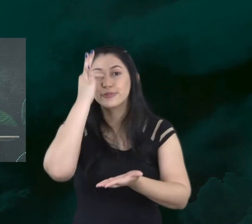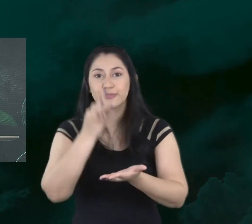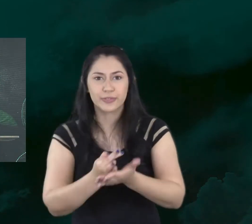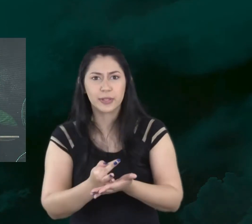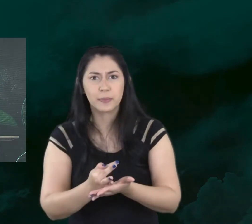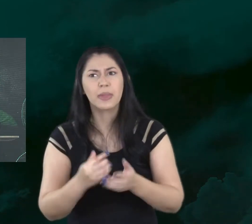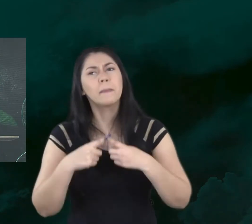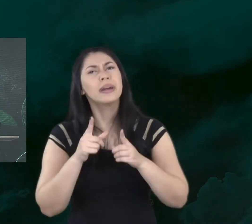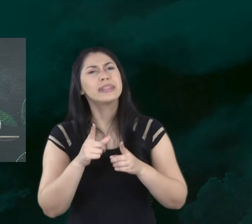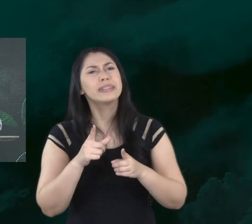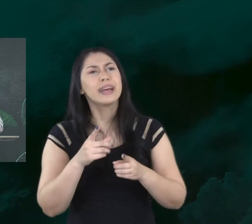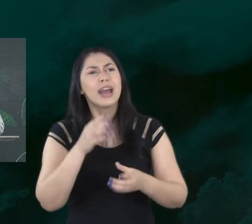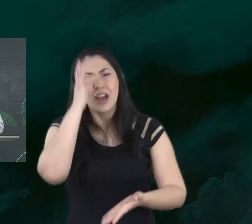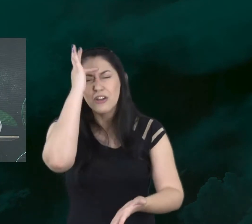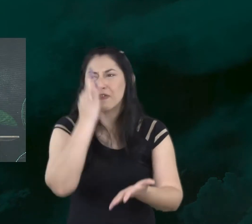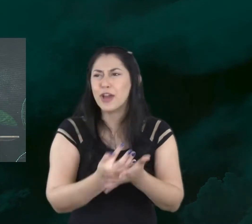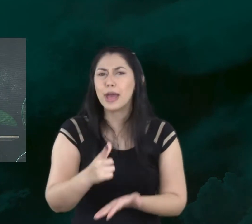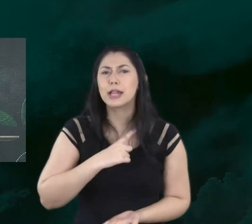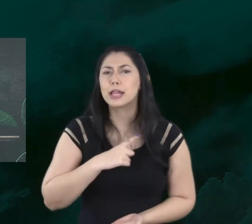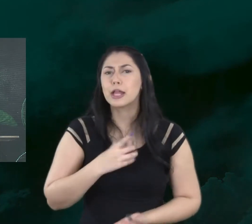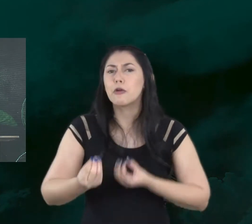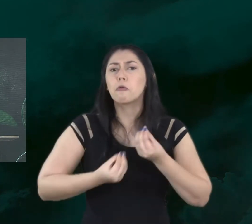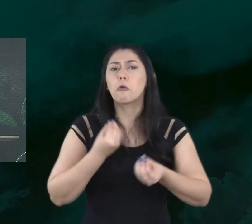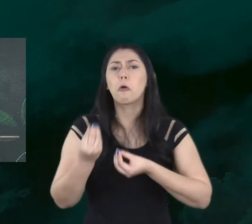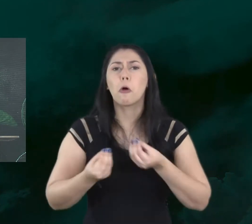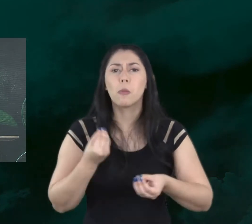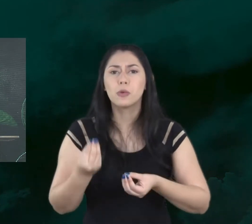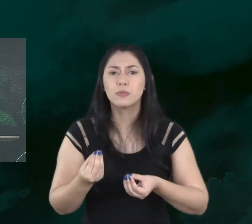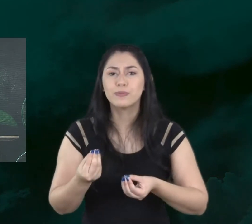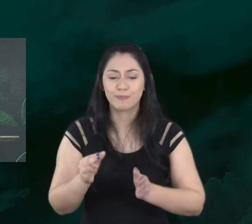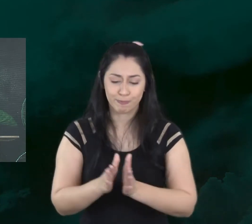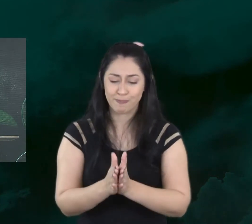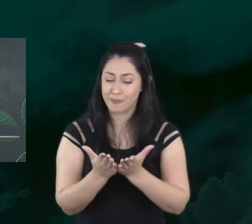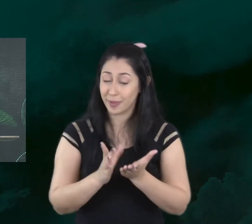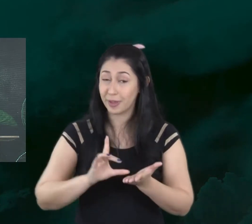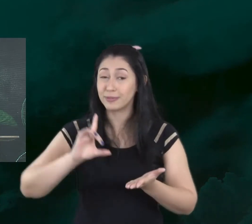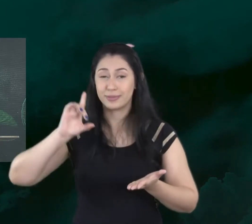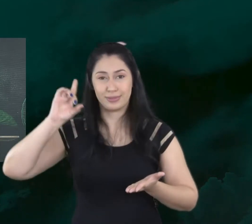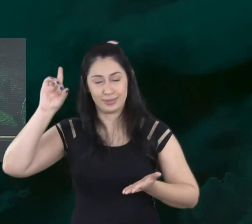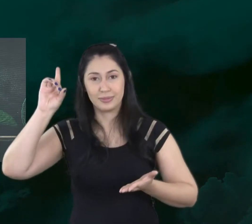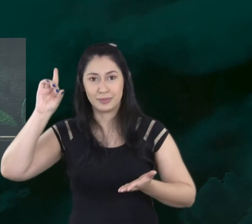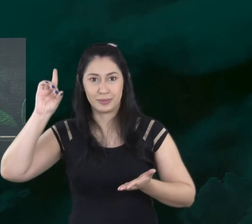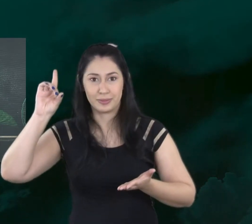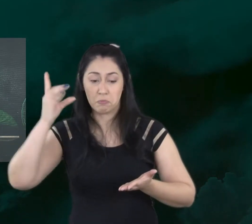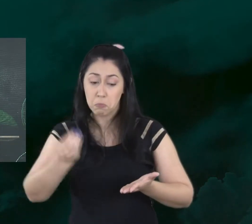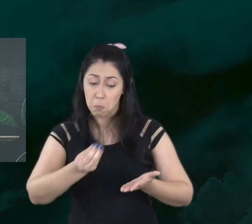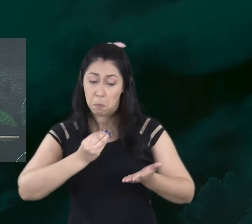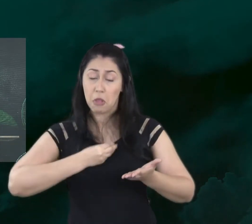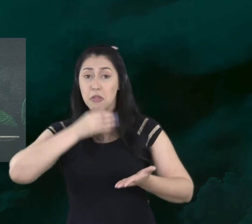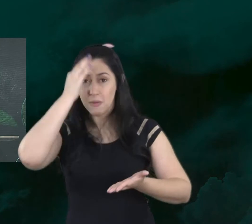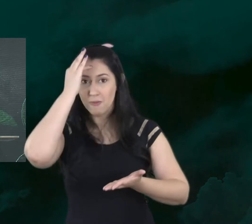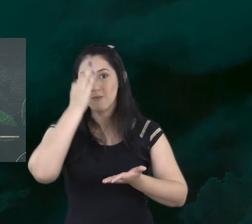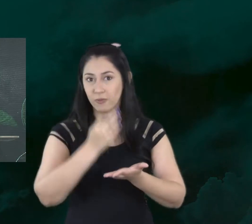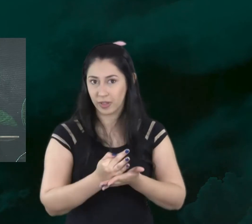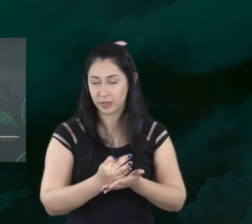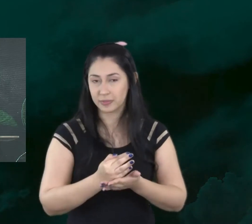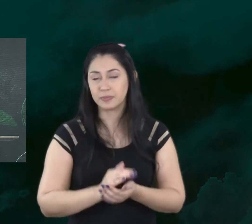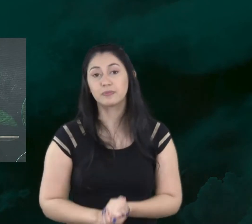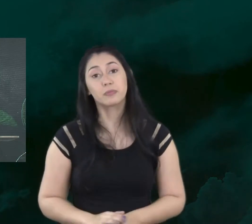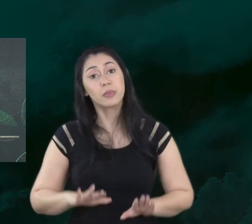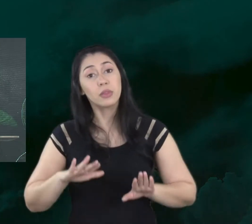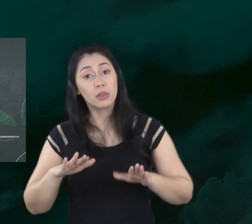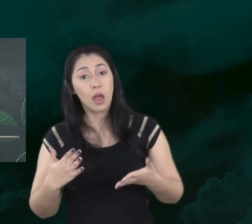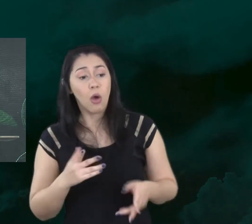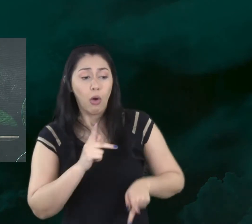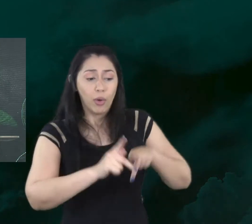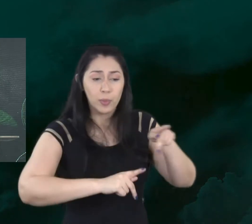vem pela palavra, não é isso? Então, os Tessalonicenses, aqui, ó, vamos mostrar através